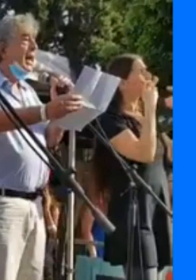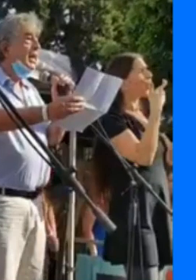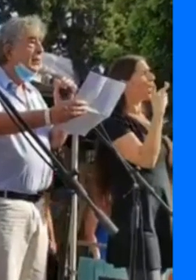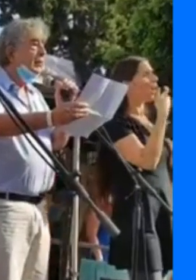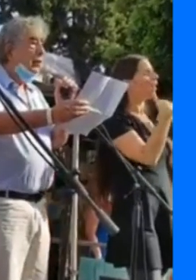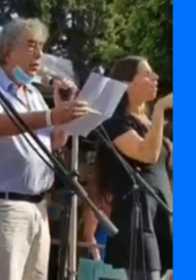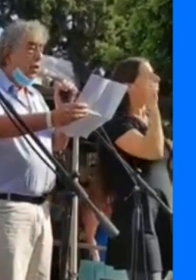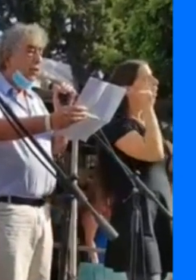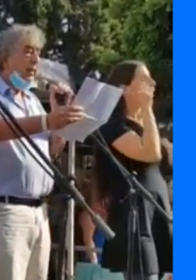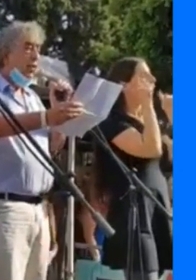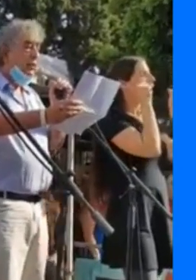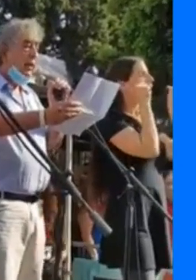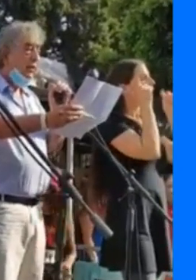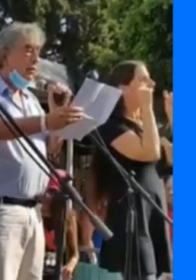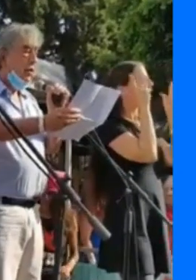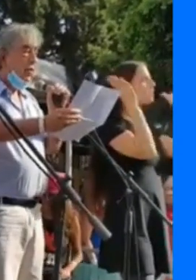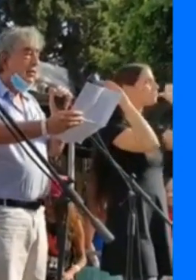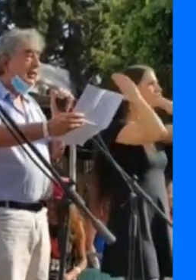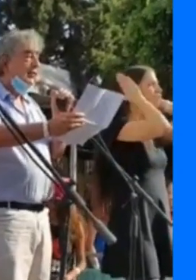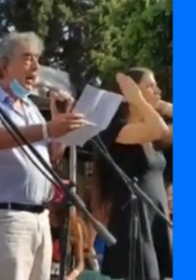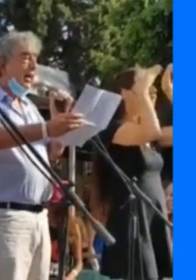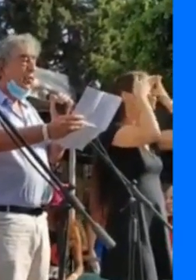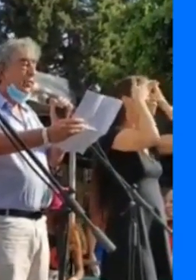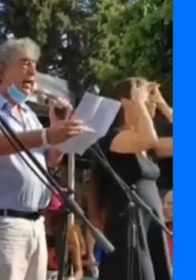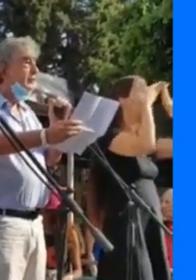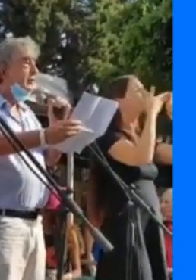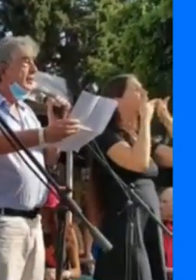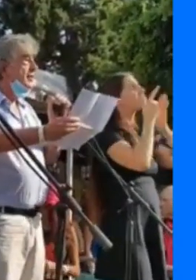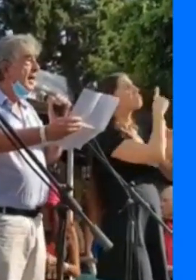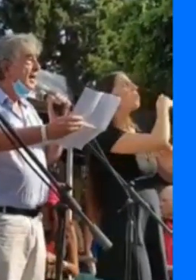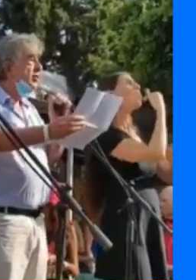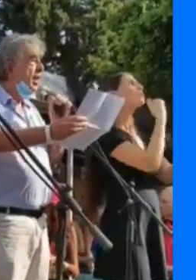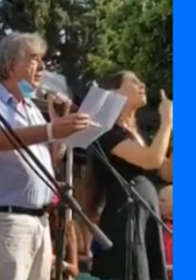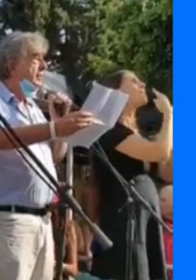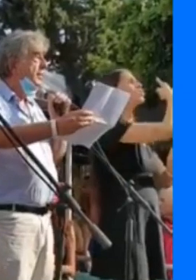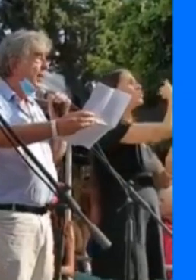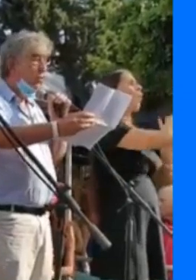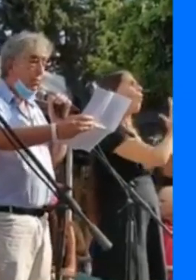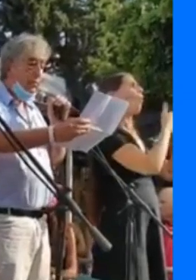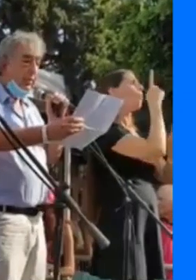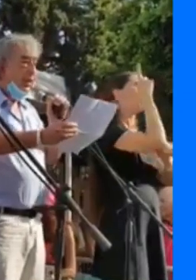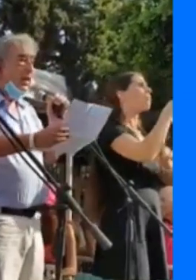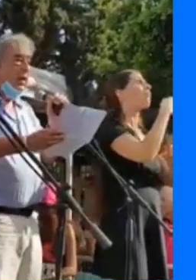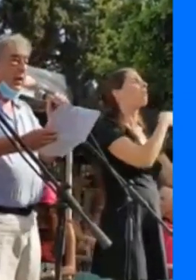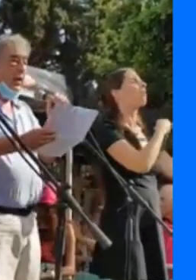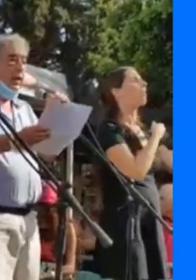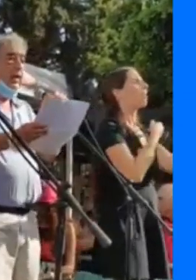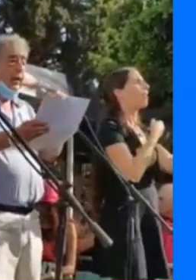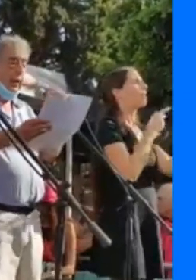מעלים עין, אותם אוזן, עושה דבר אדוניו, זה אשר מינהו.